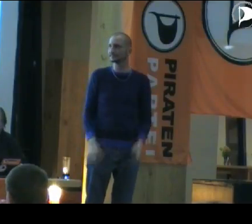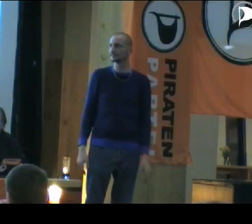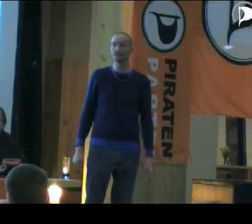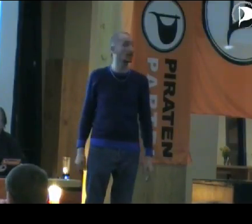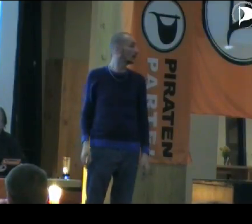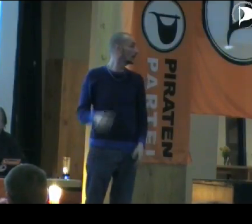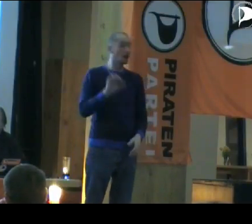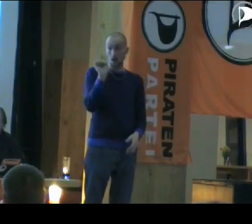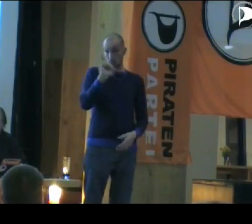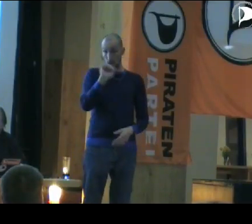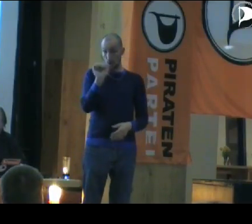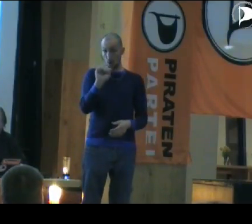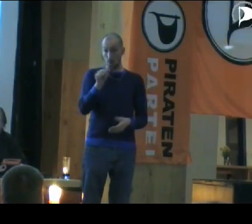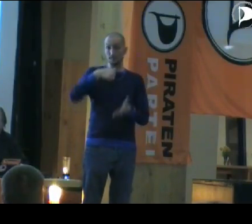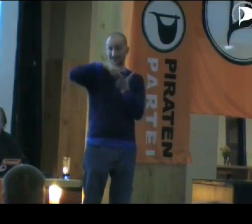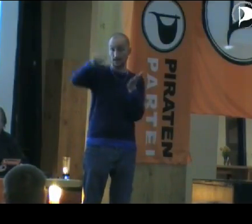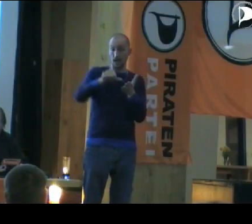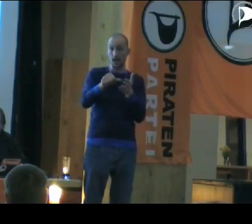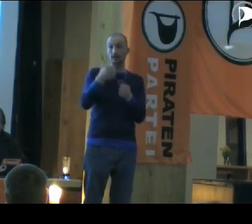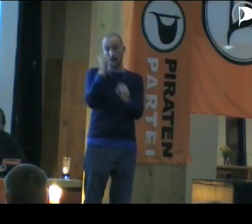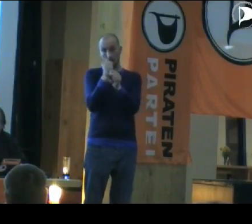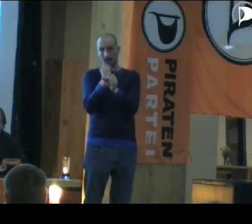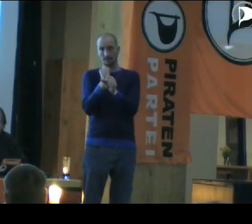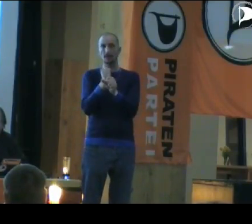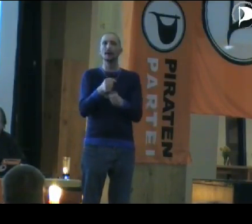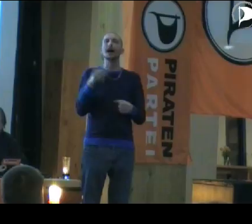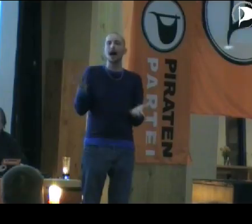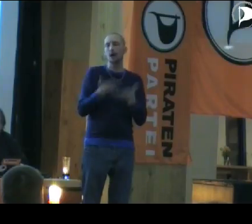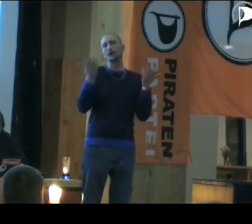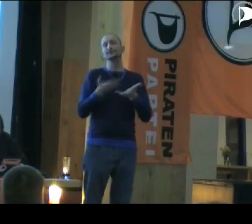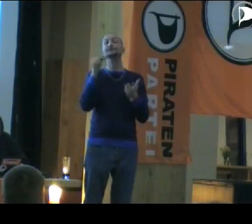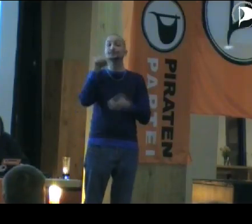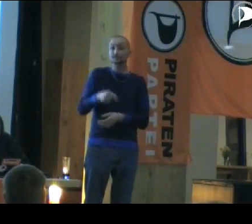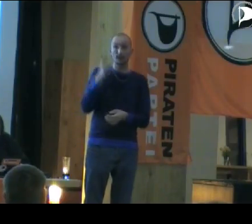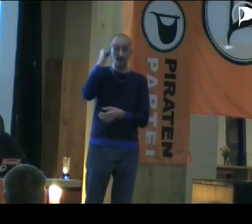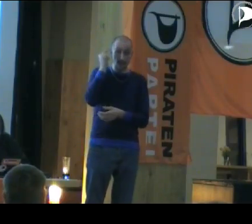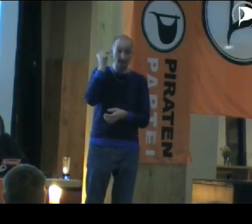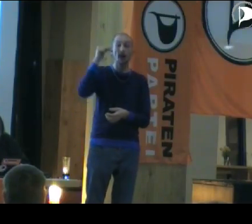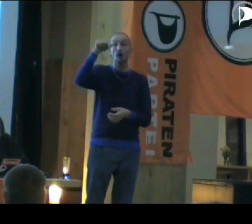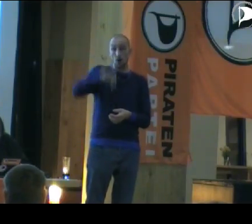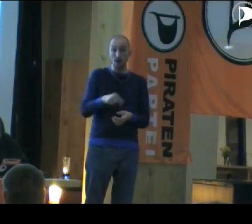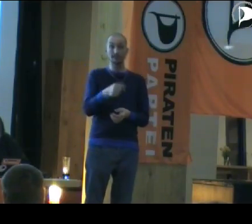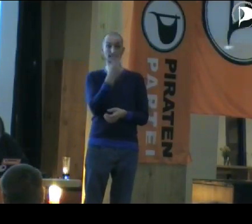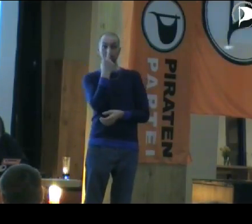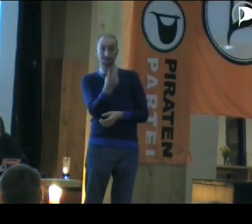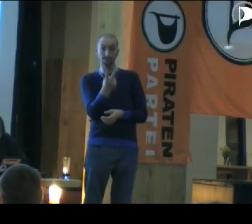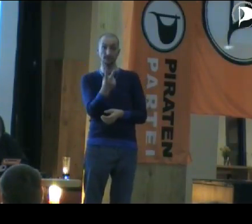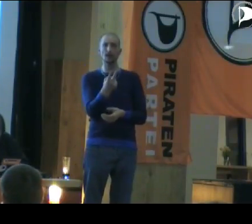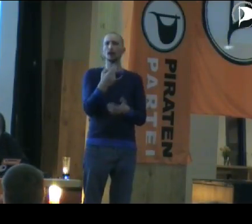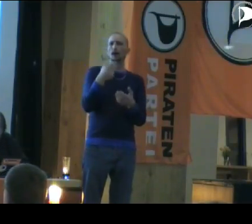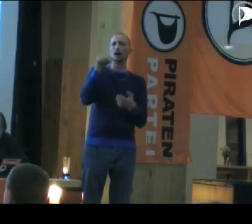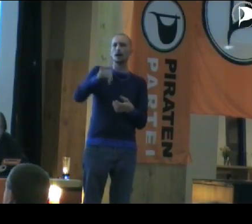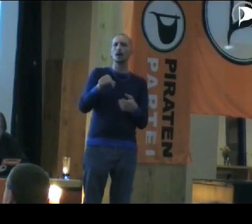warum bezahle kraft das war ja gerade land daher einen hübschen 76